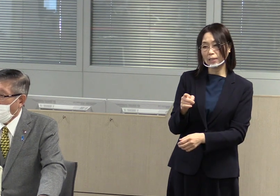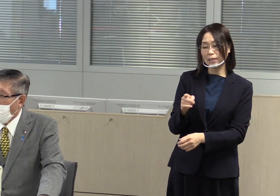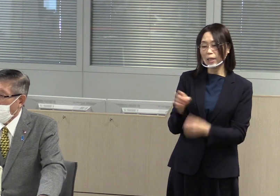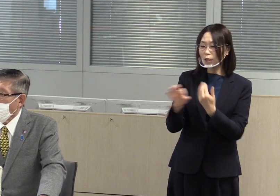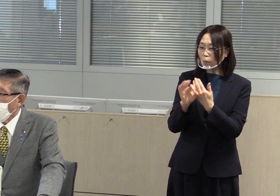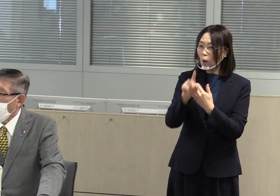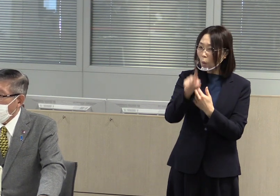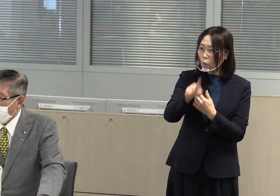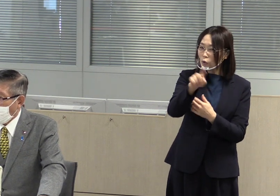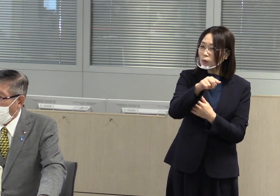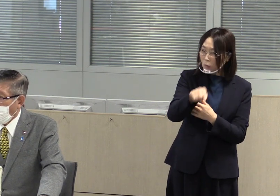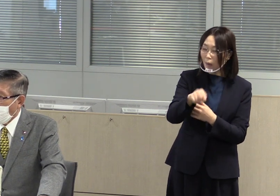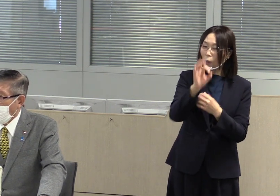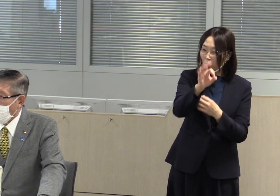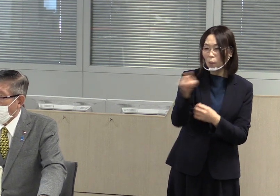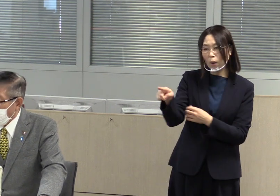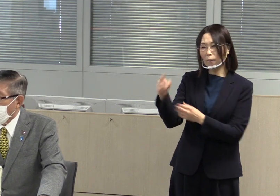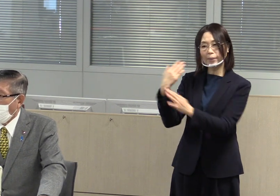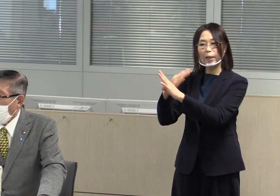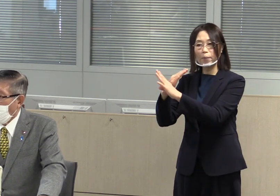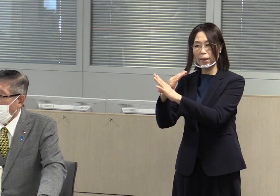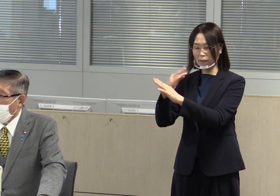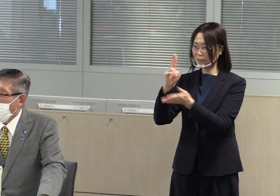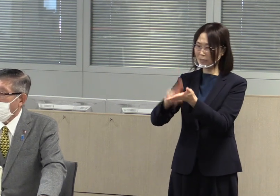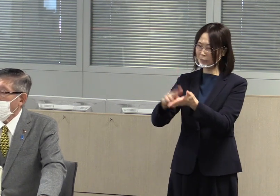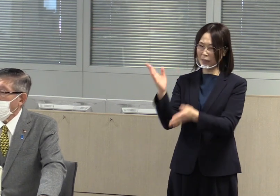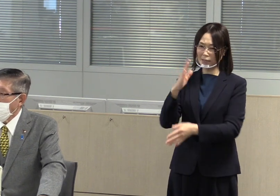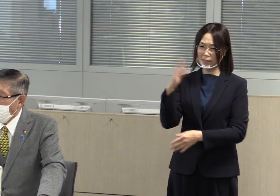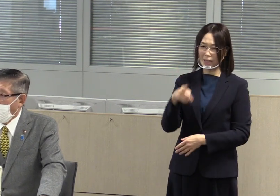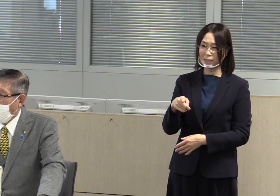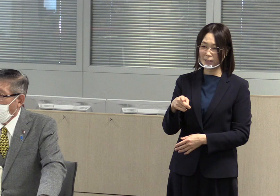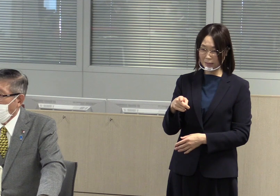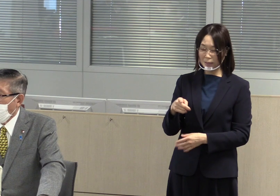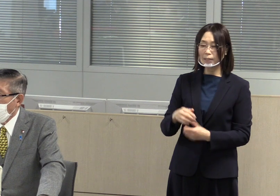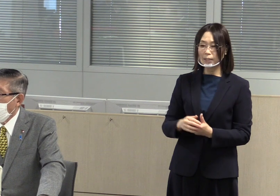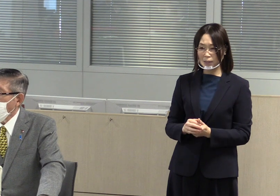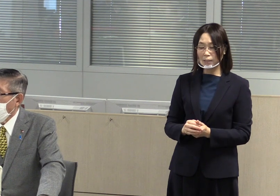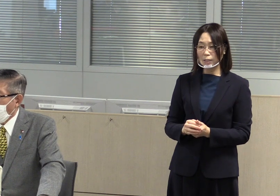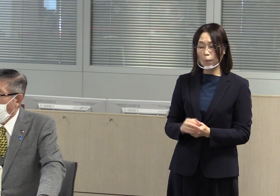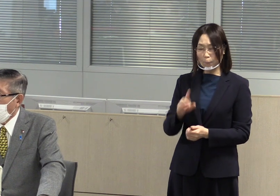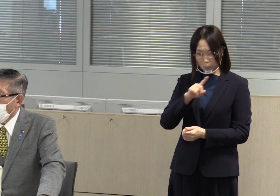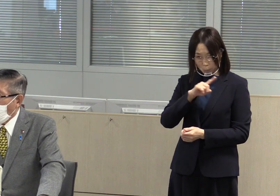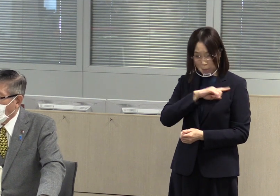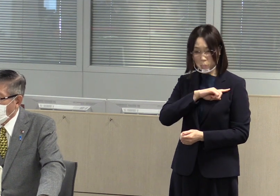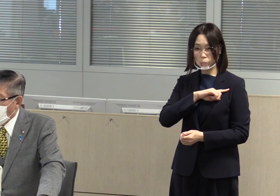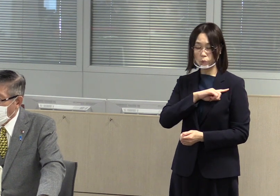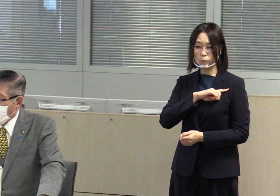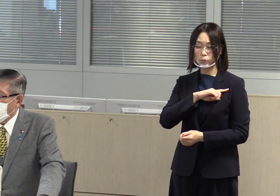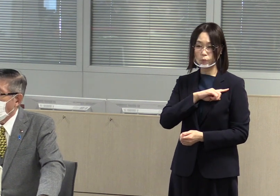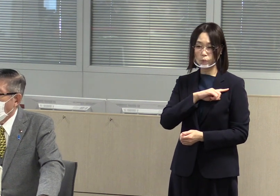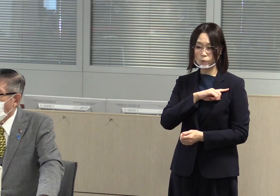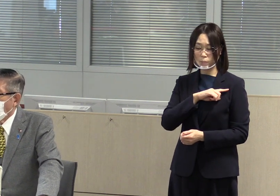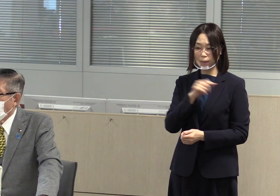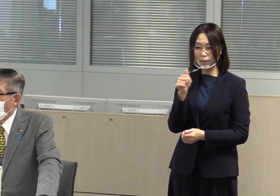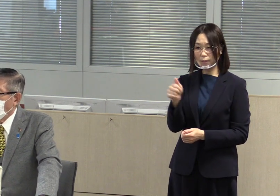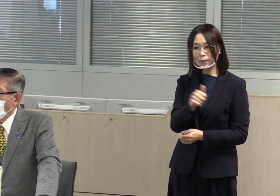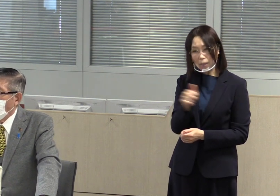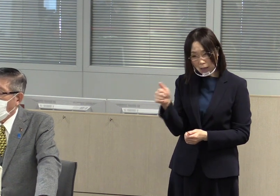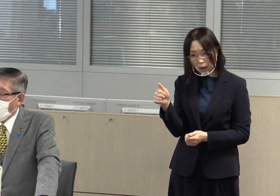方がだと OK だとか、ダメという、これ決まってませんで、まずはね、ただ、